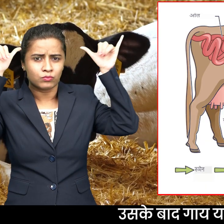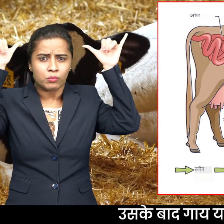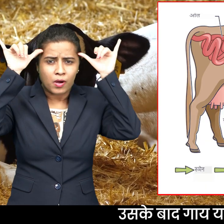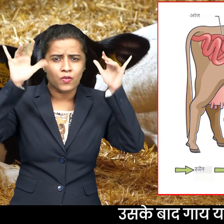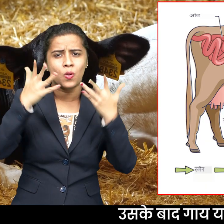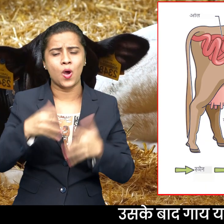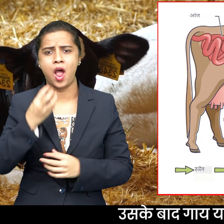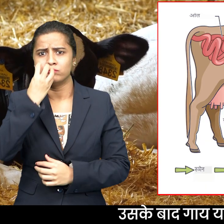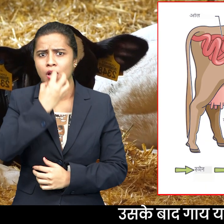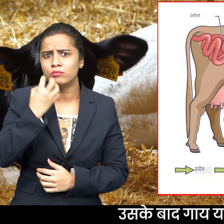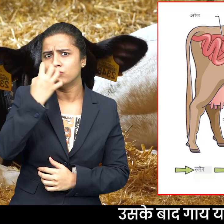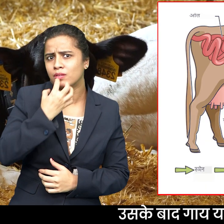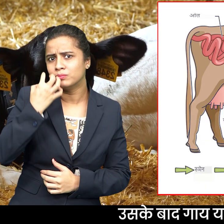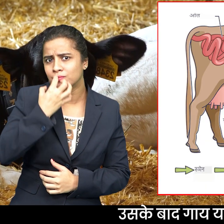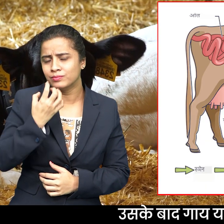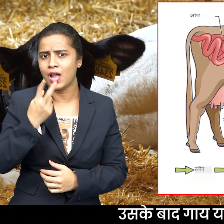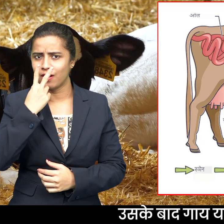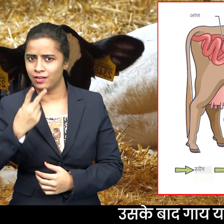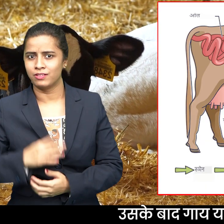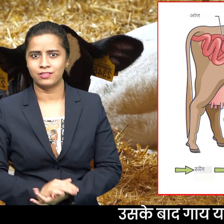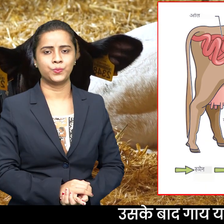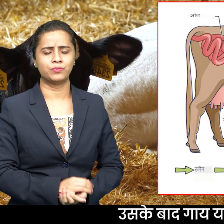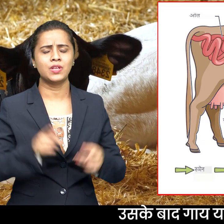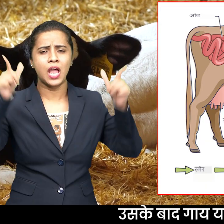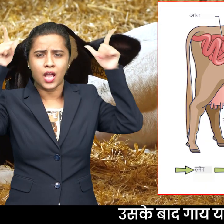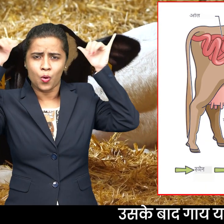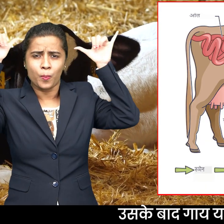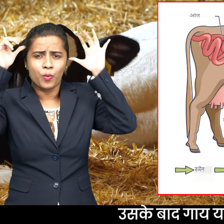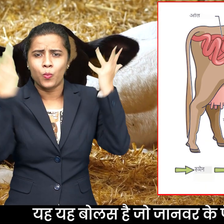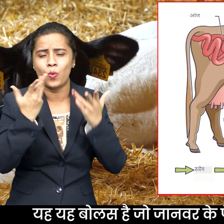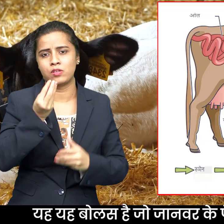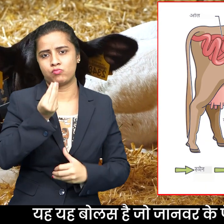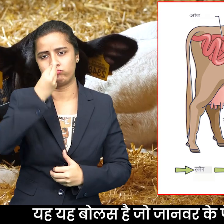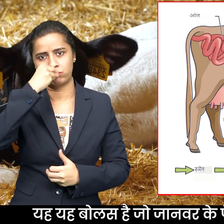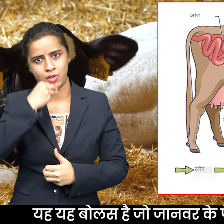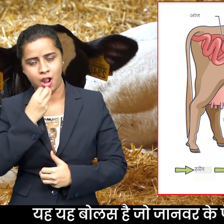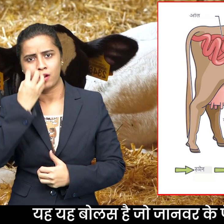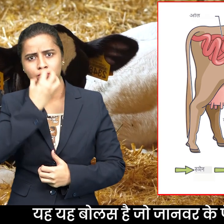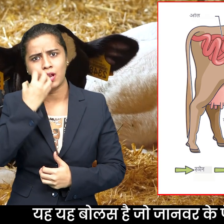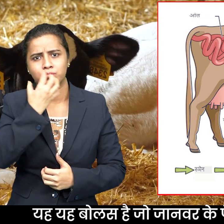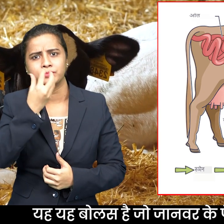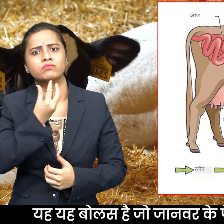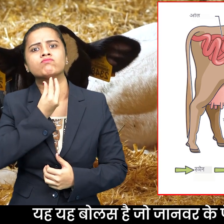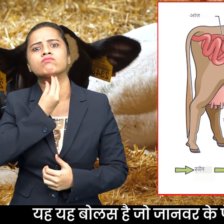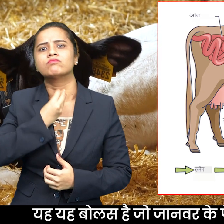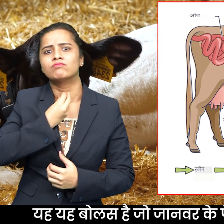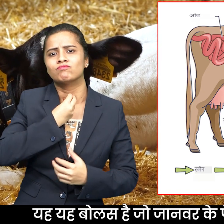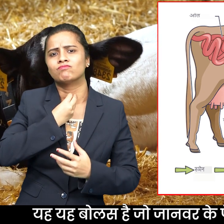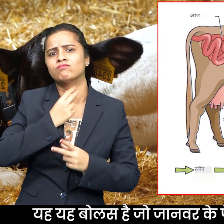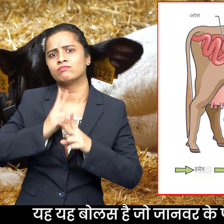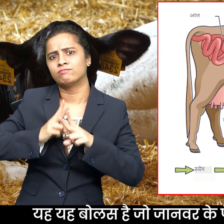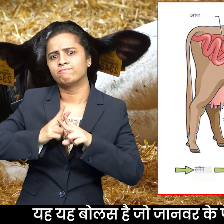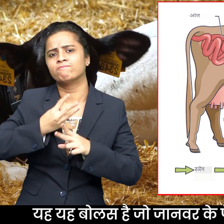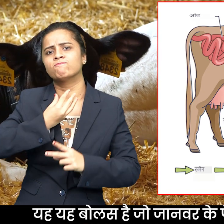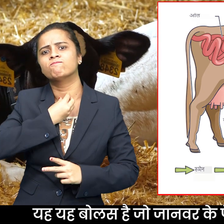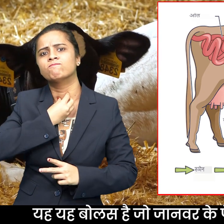है, उसके बाद गाय या भैंस चबाना शुरू कर देती है? यह बोलस है जो जानवर के